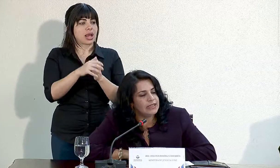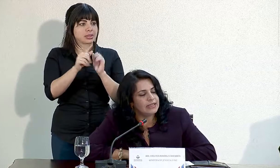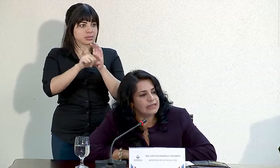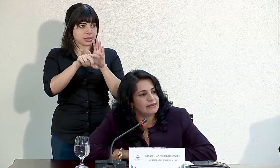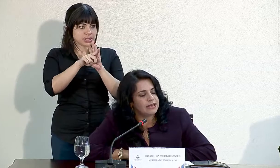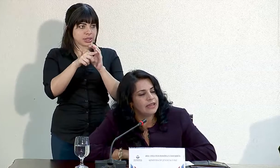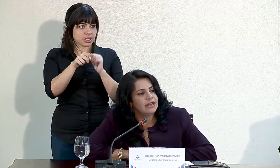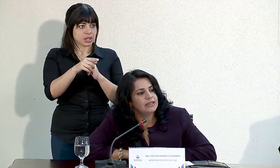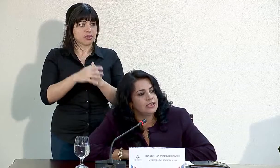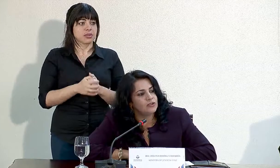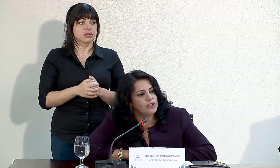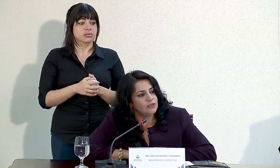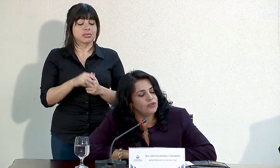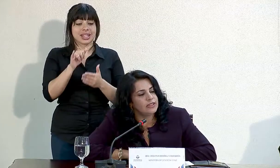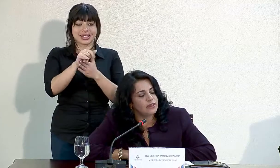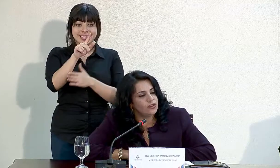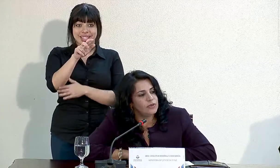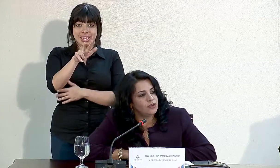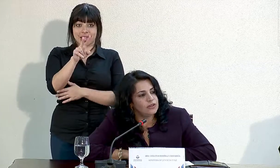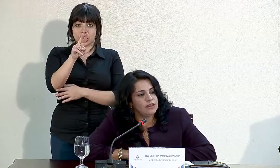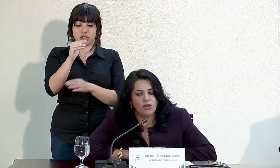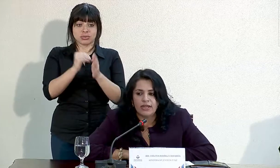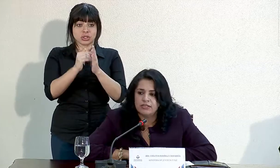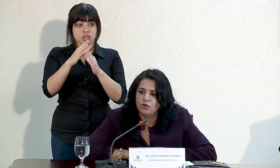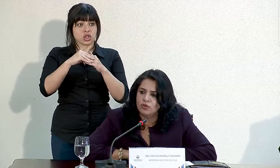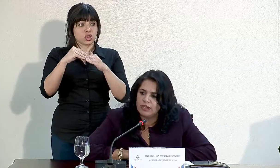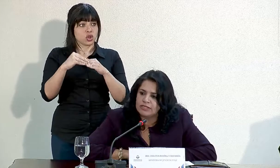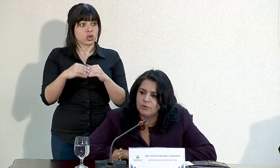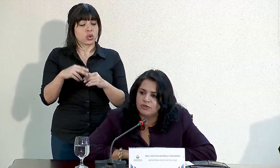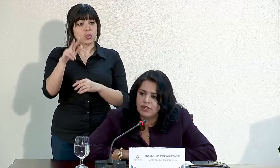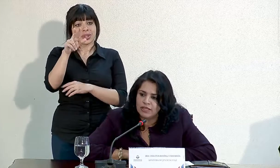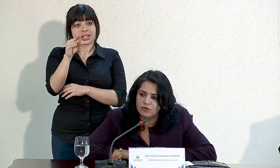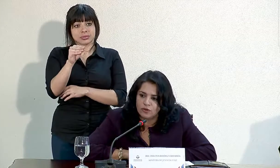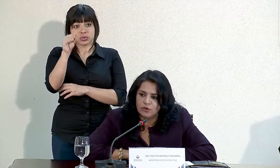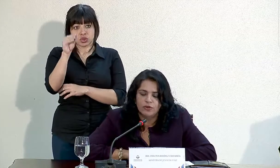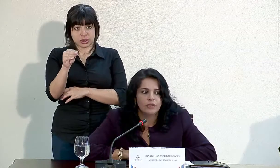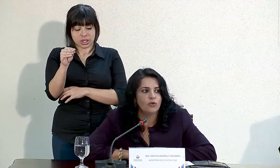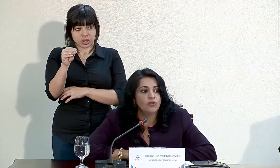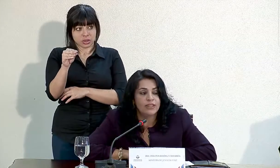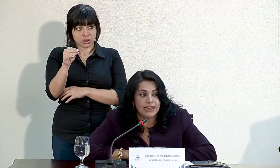Asamblea Legislativa. De esos 132 millones de dólares,